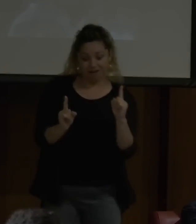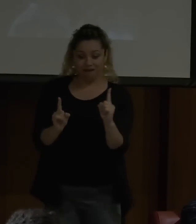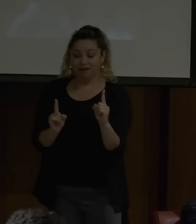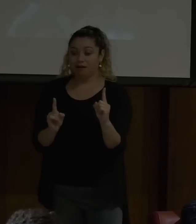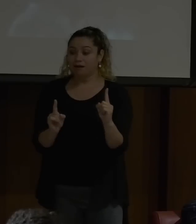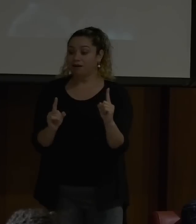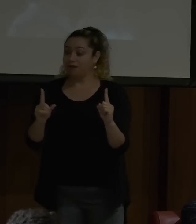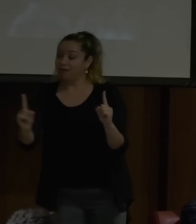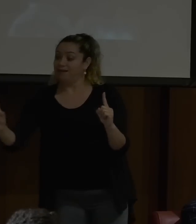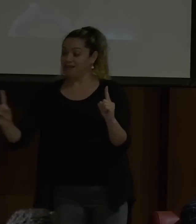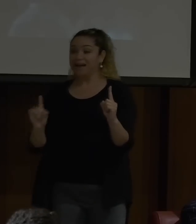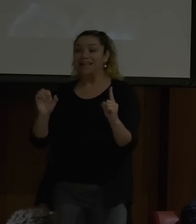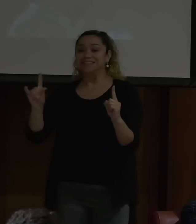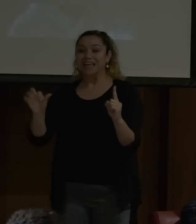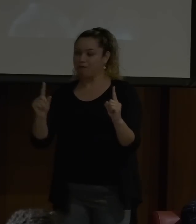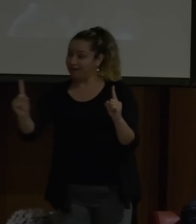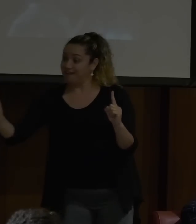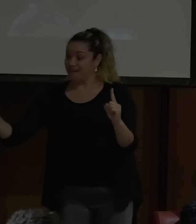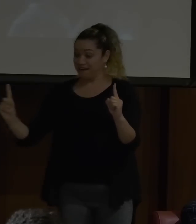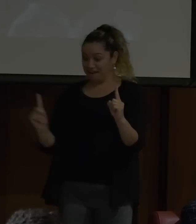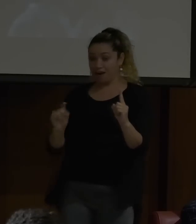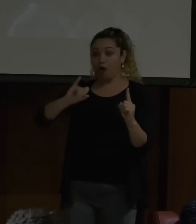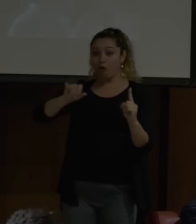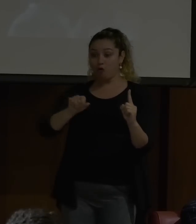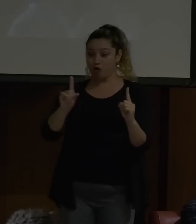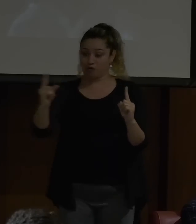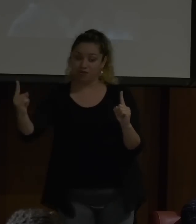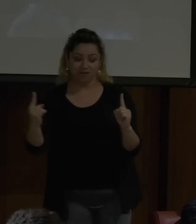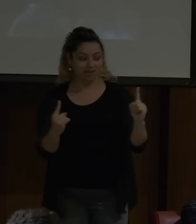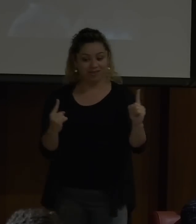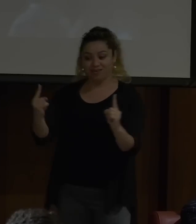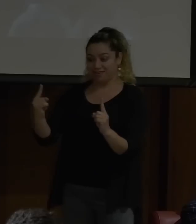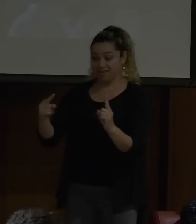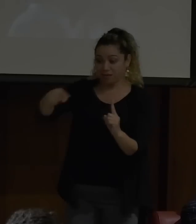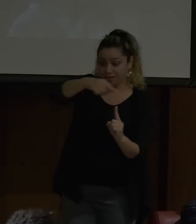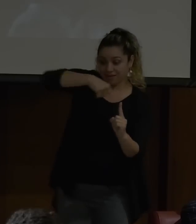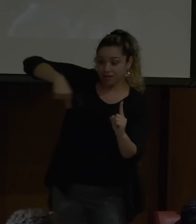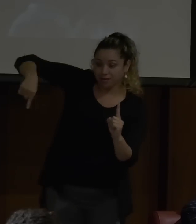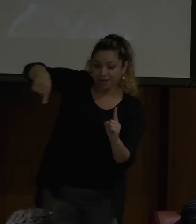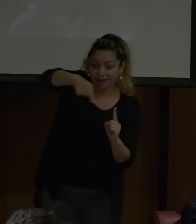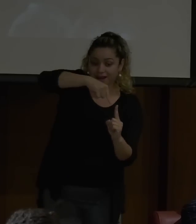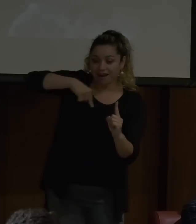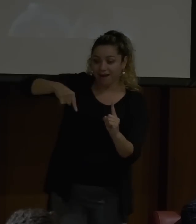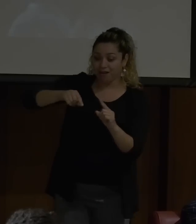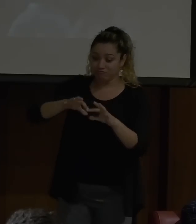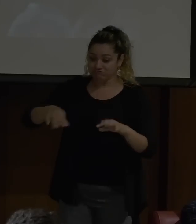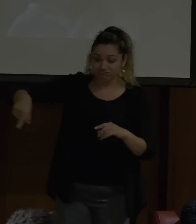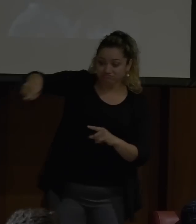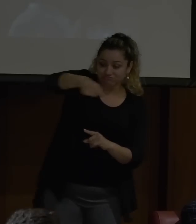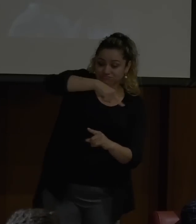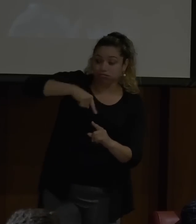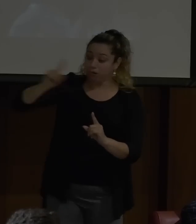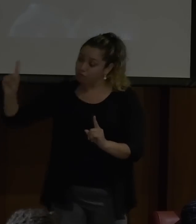está con Esteban, Julio Zuleta y Pubenza. Nícida está con Esteban, Julio Zuleta